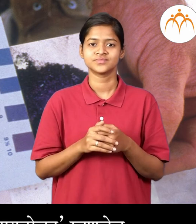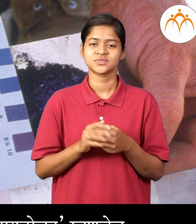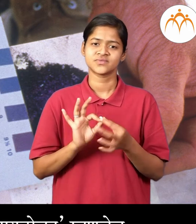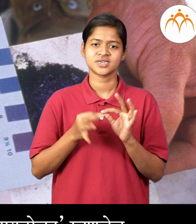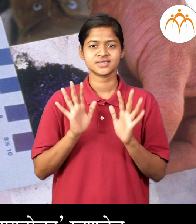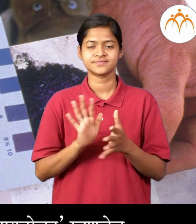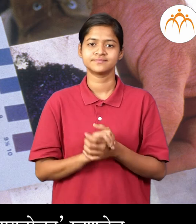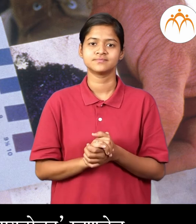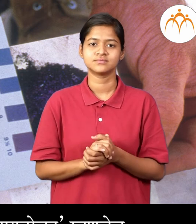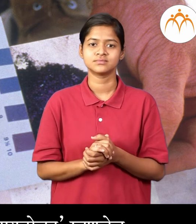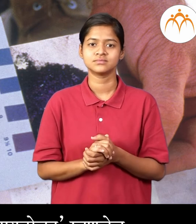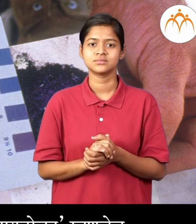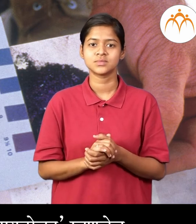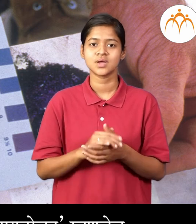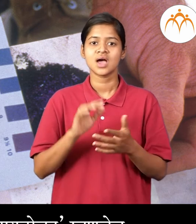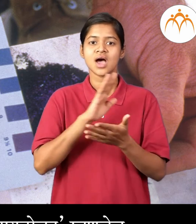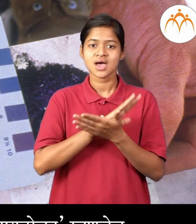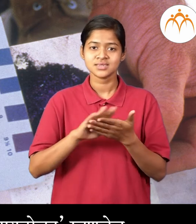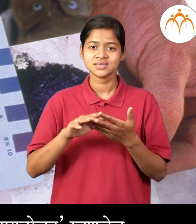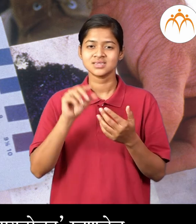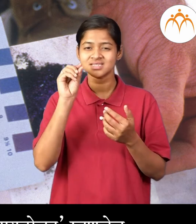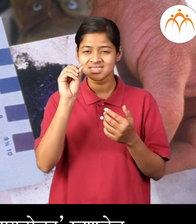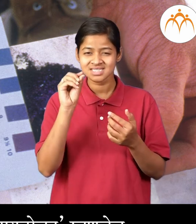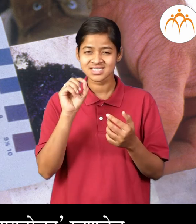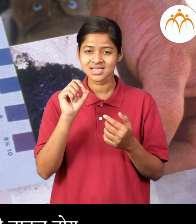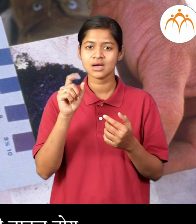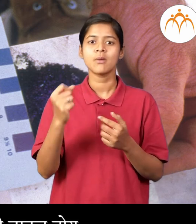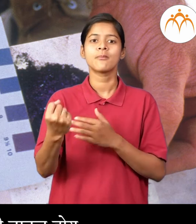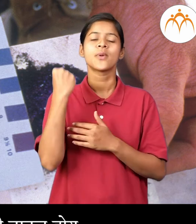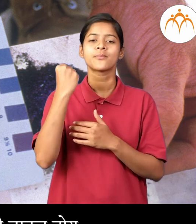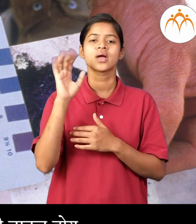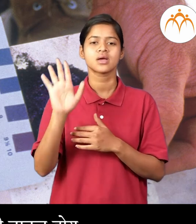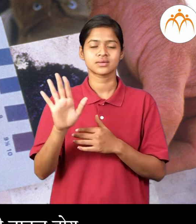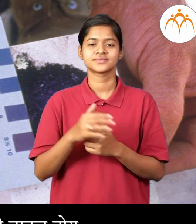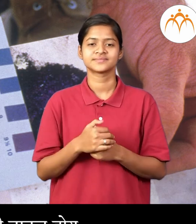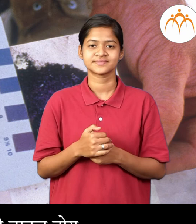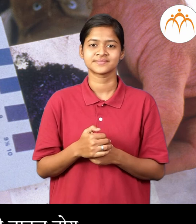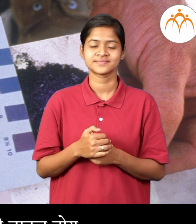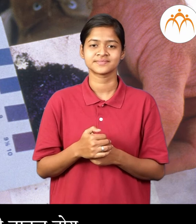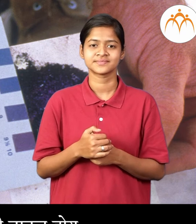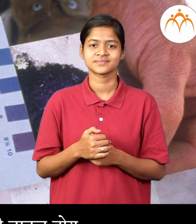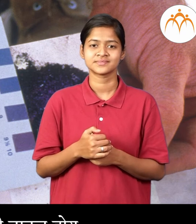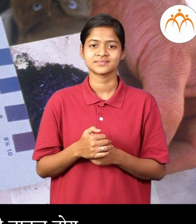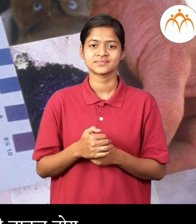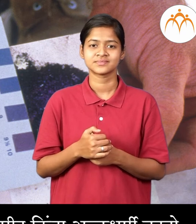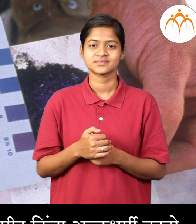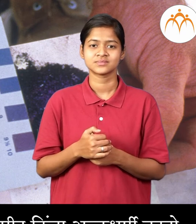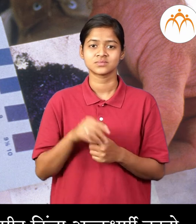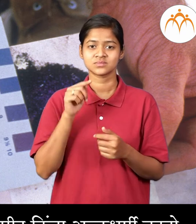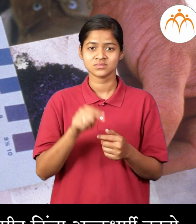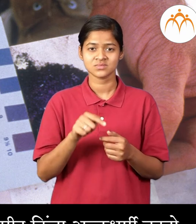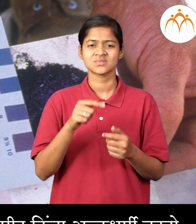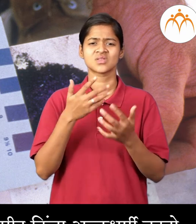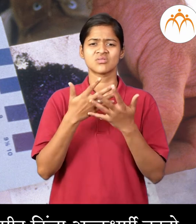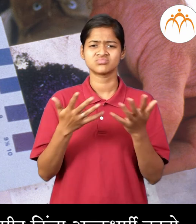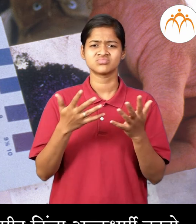पी एच, मन्जेस पौवर अफ हाइडरोजन, मन्जेस हाइडरोजन चा रेणूंची टाकद होय, जानचा